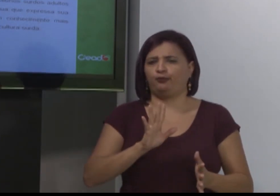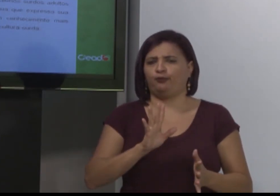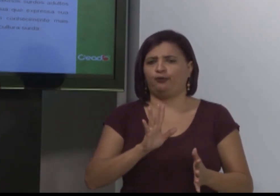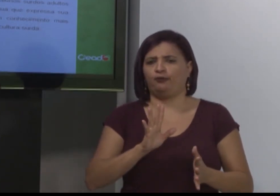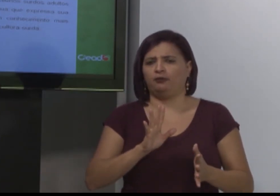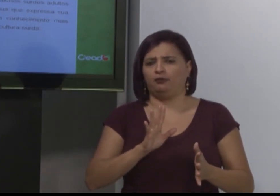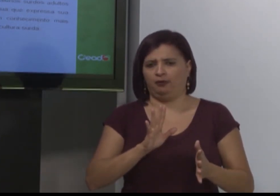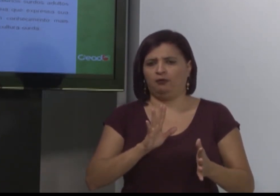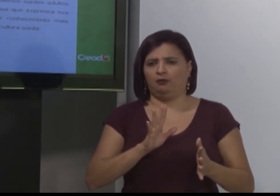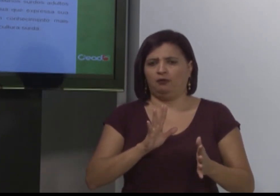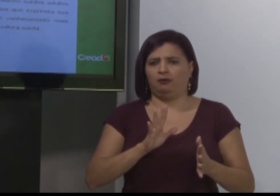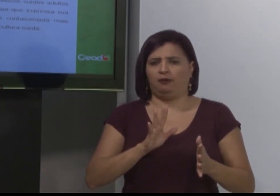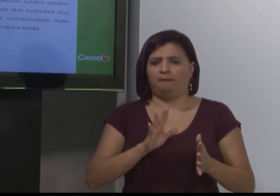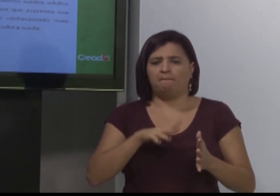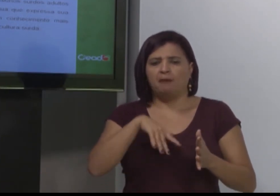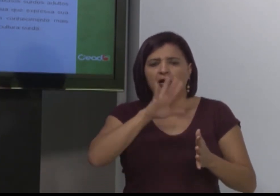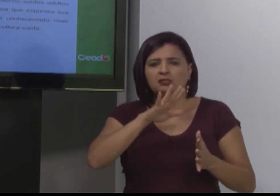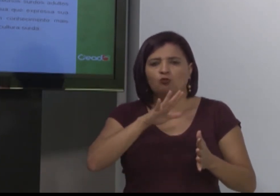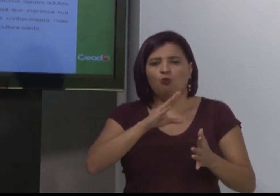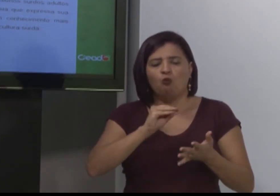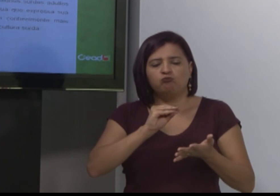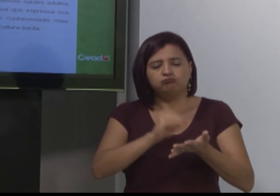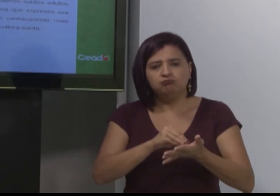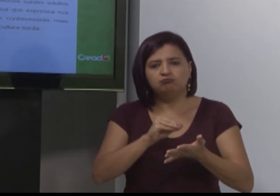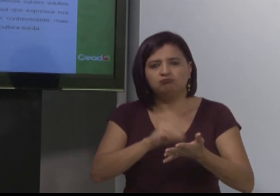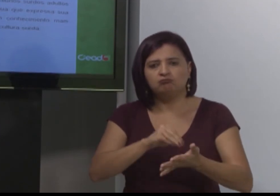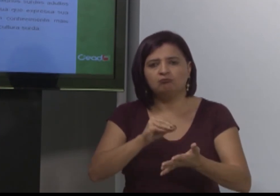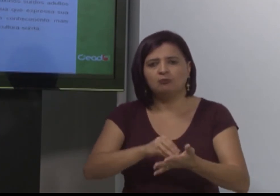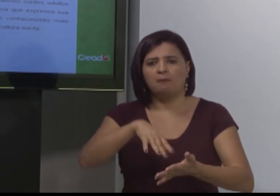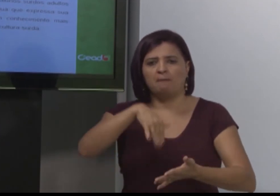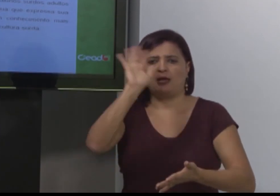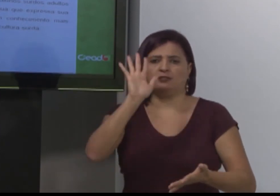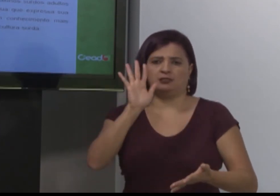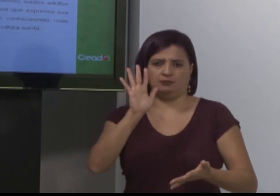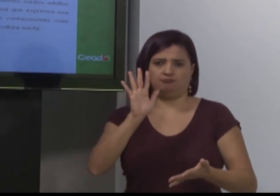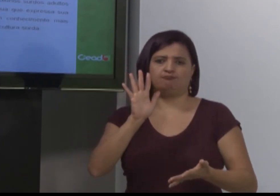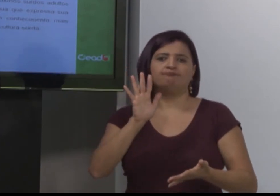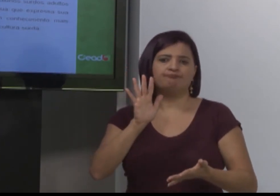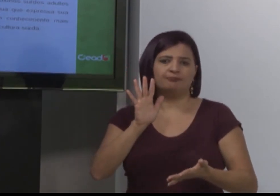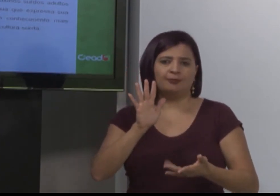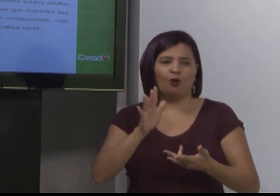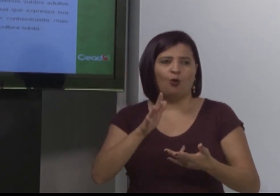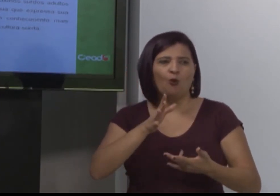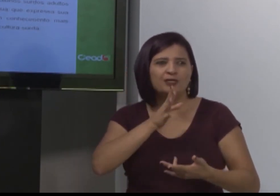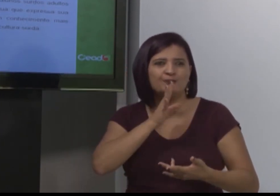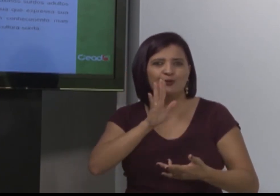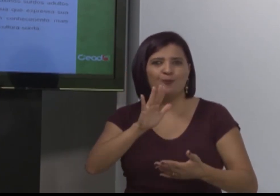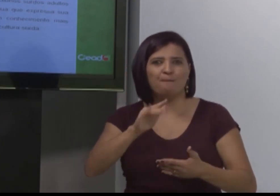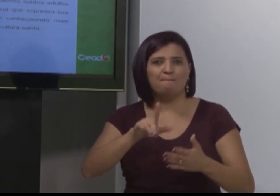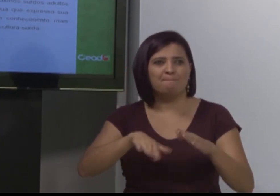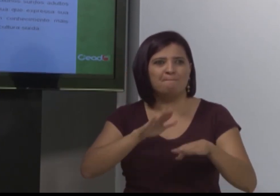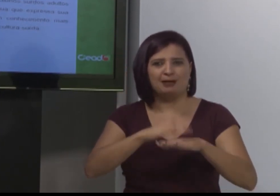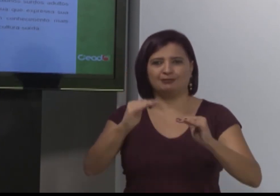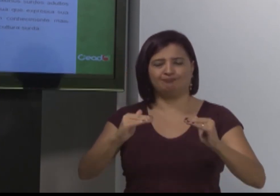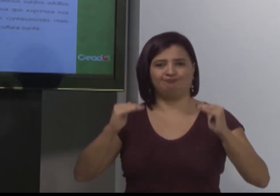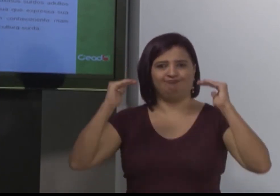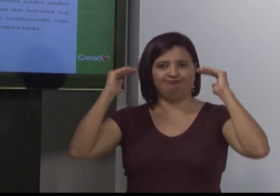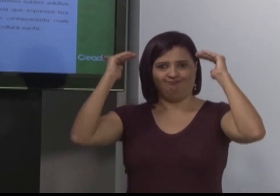língua. Porém, falta-lhe ainda um conhecimento mais aprofundado. Aqui ele está no